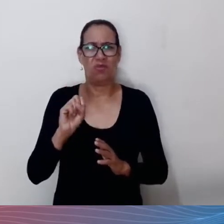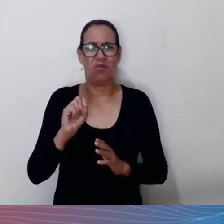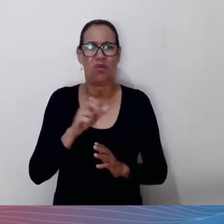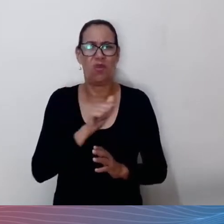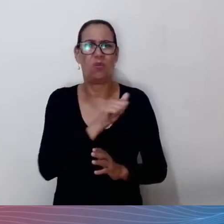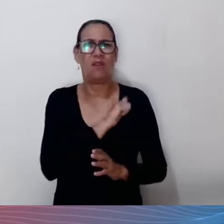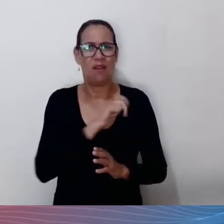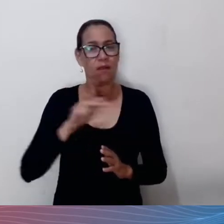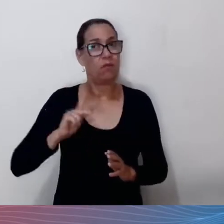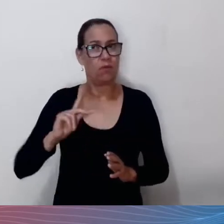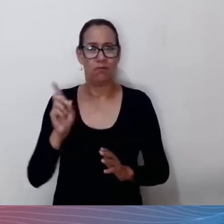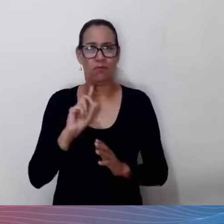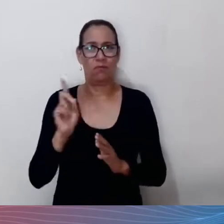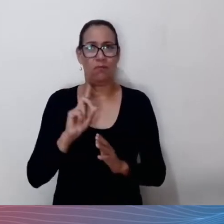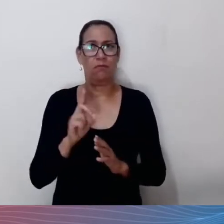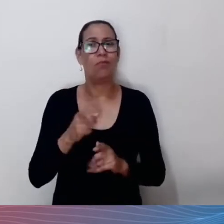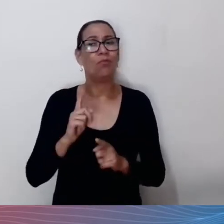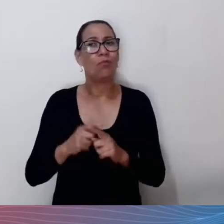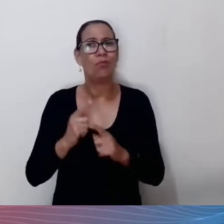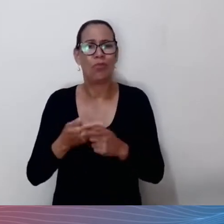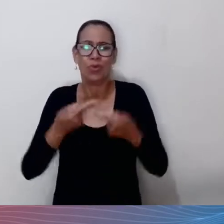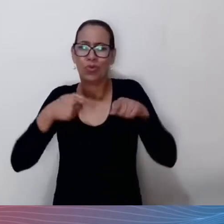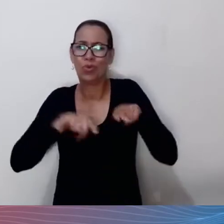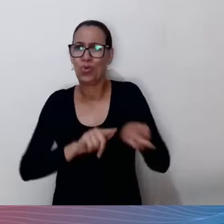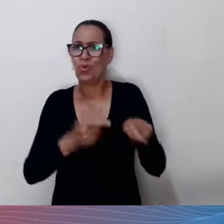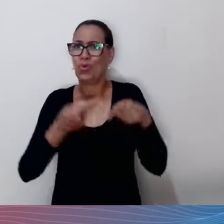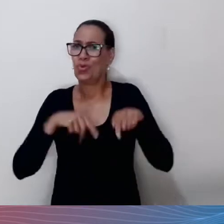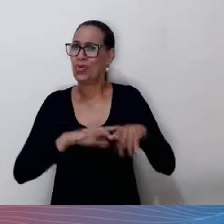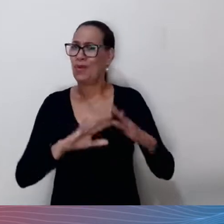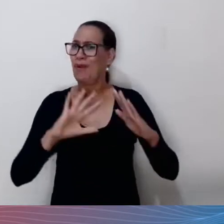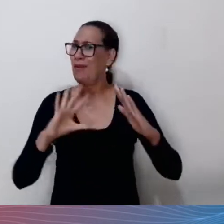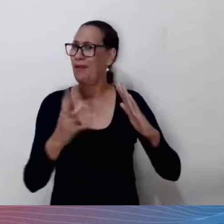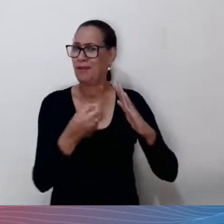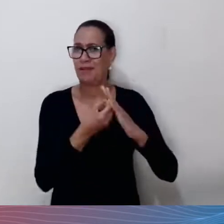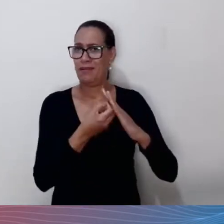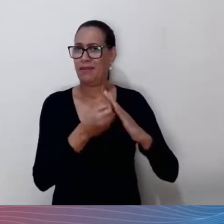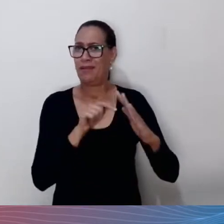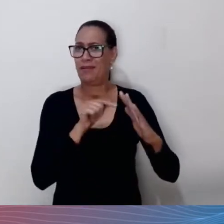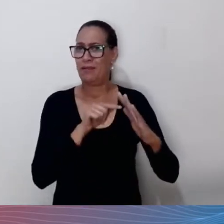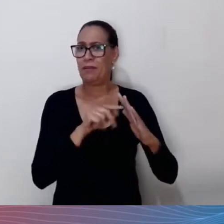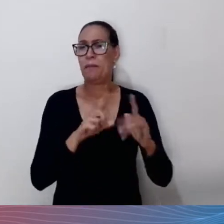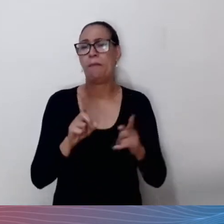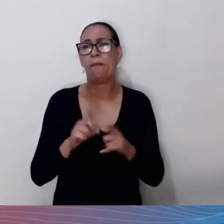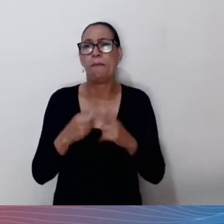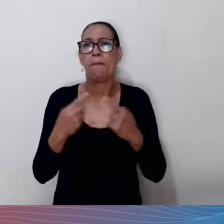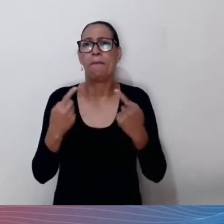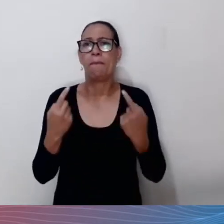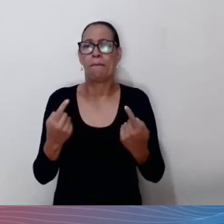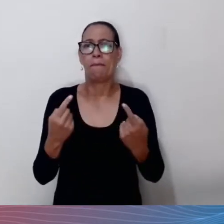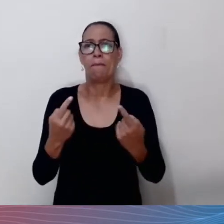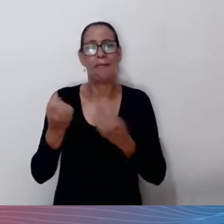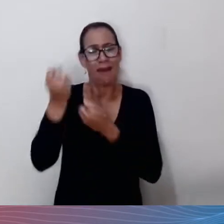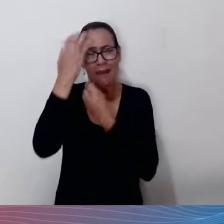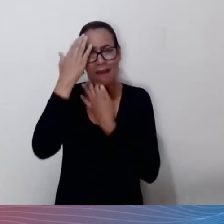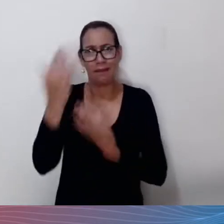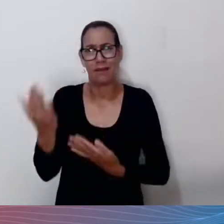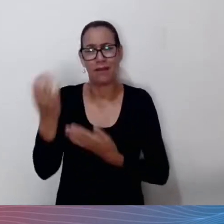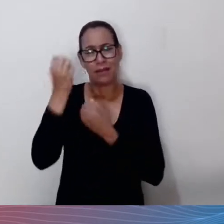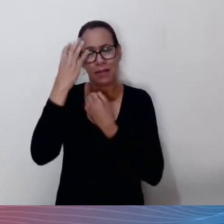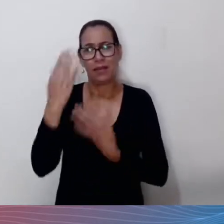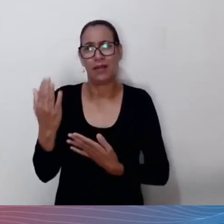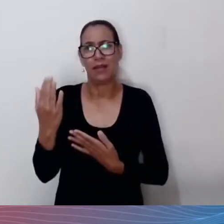Mas, pela graça de Deus, sou o que sou. E a sua